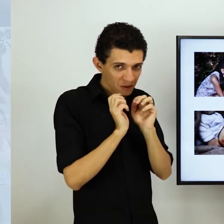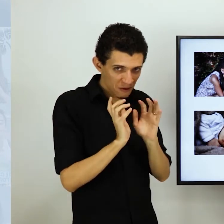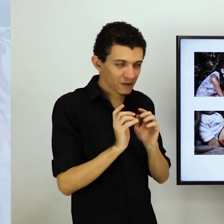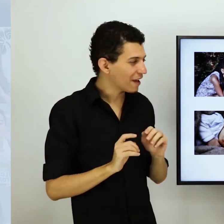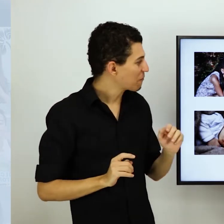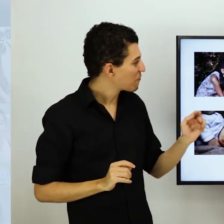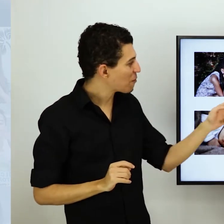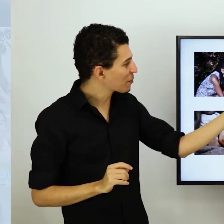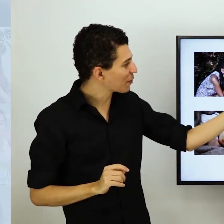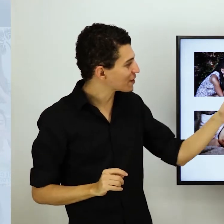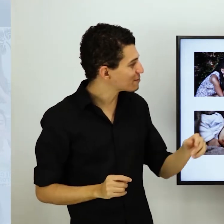Ok, vamos para o próximo.